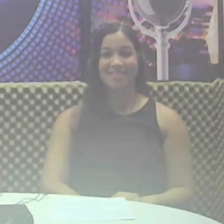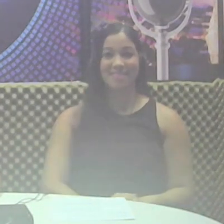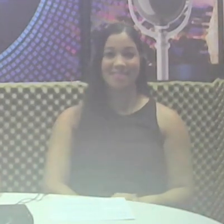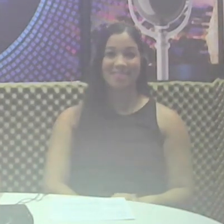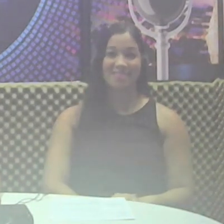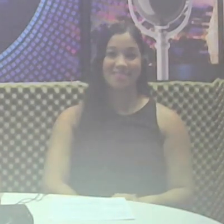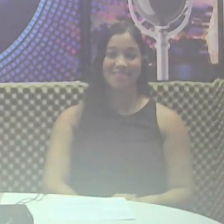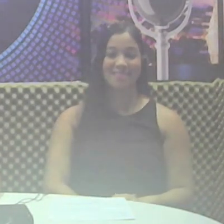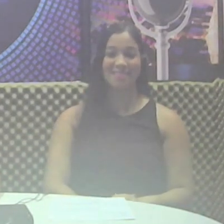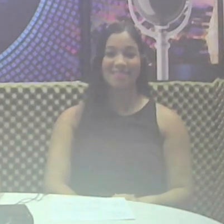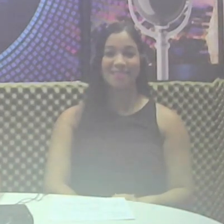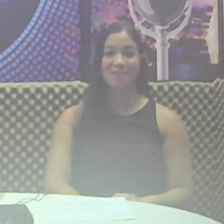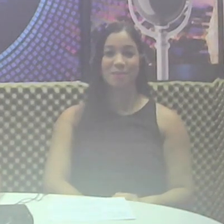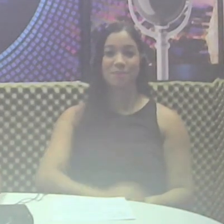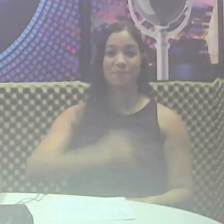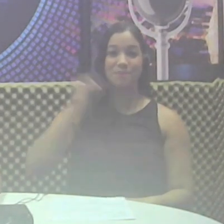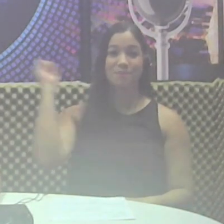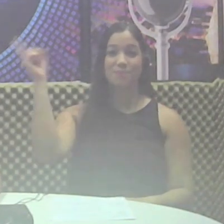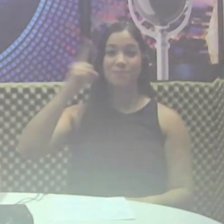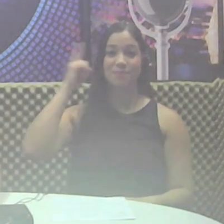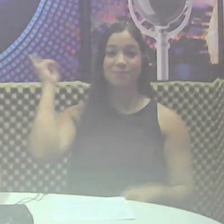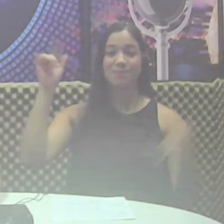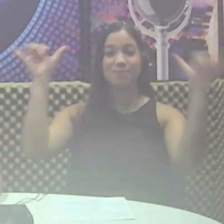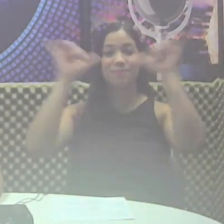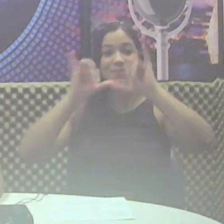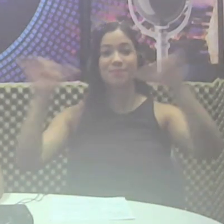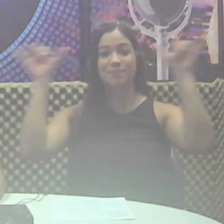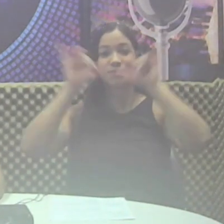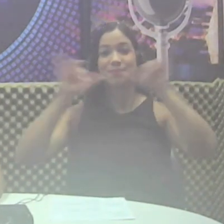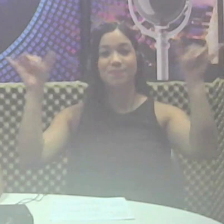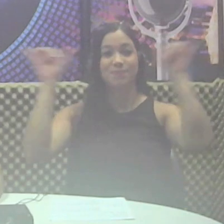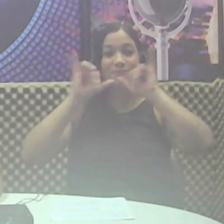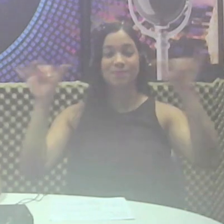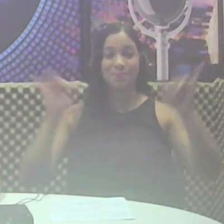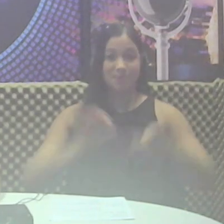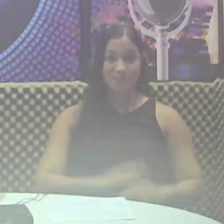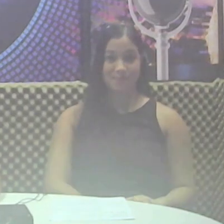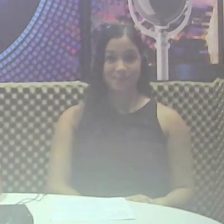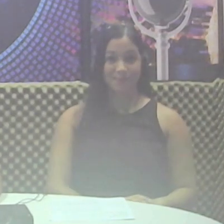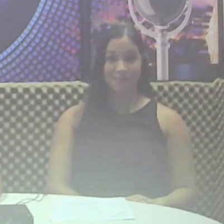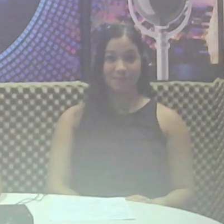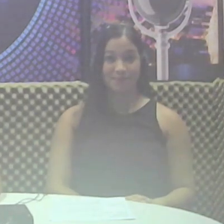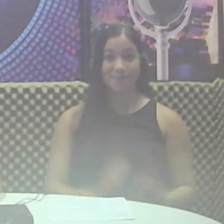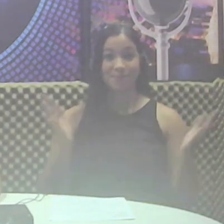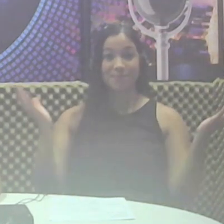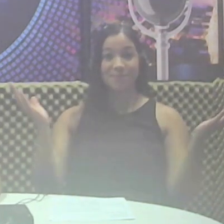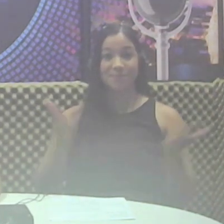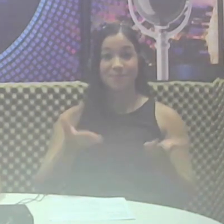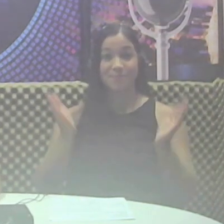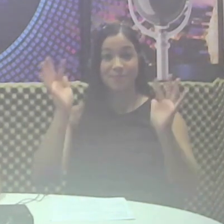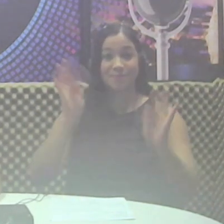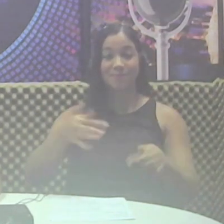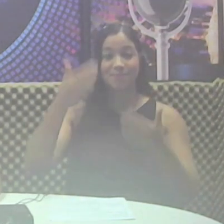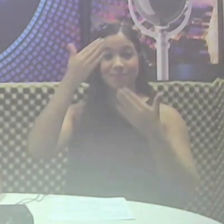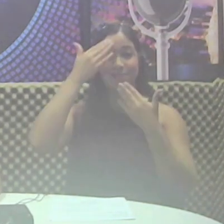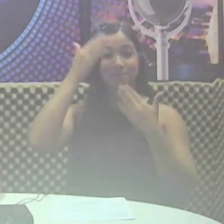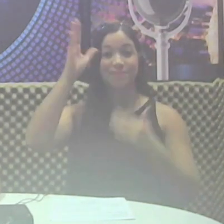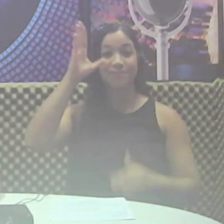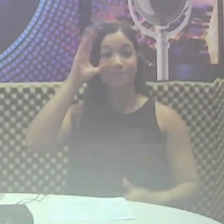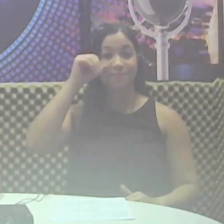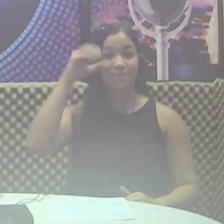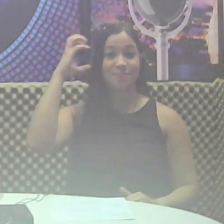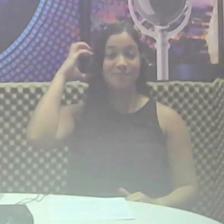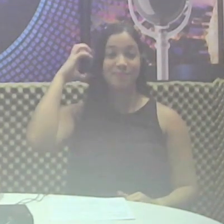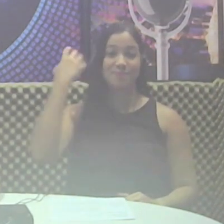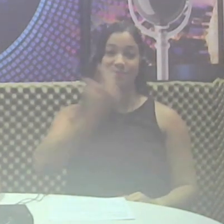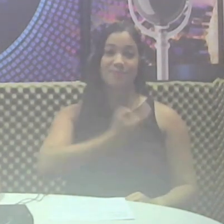Giro de notícias. A edição de hoje fica por aqui. Obrigado pela sua